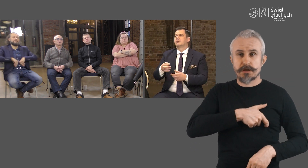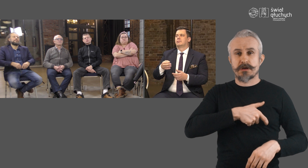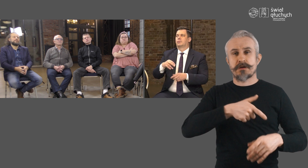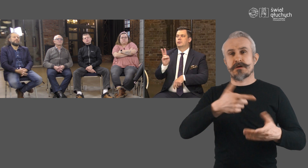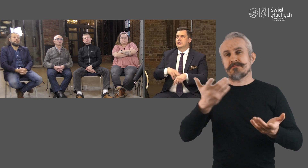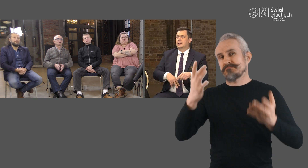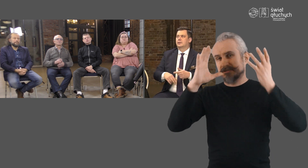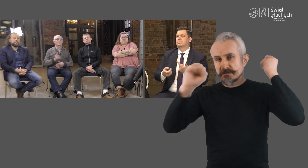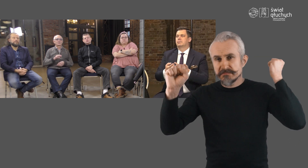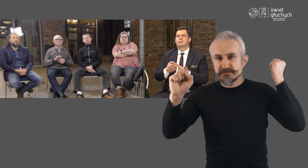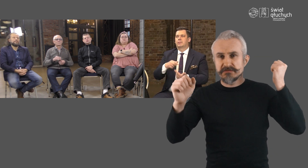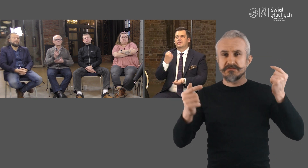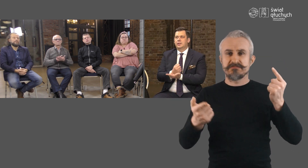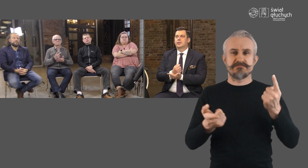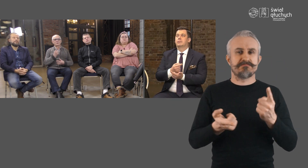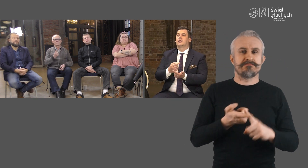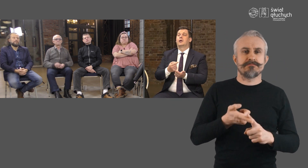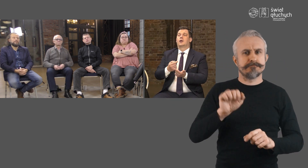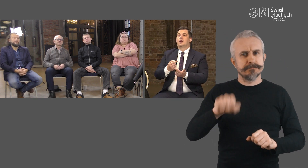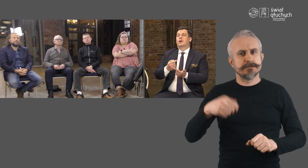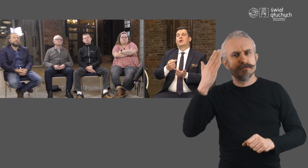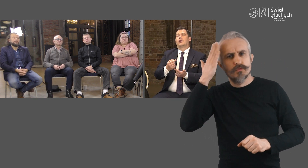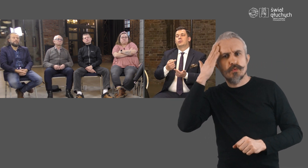lekarzem, policjantem, prawnikiem,